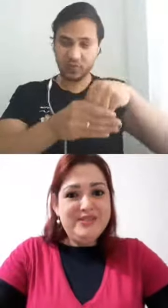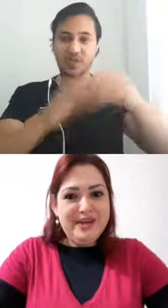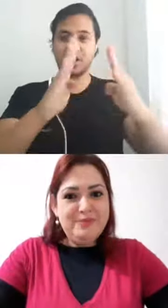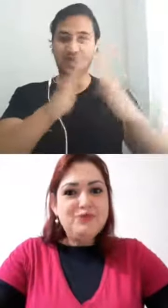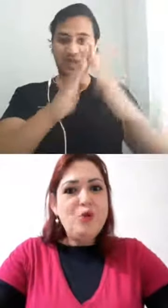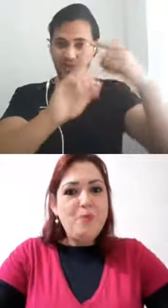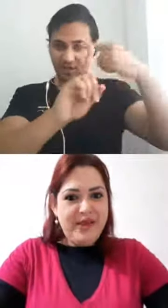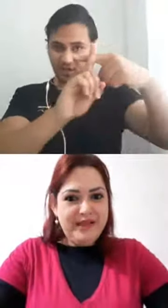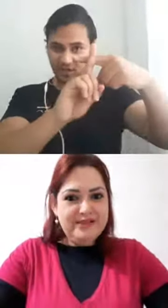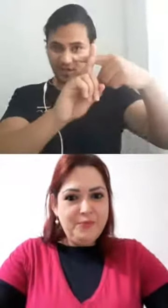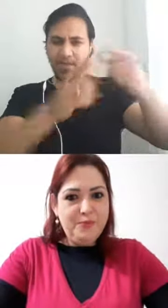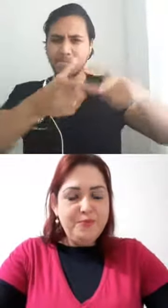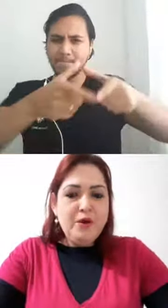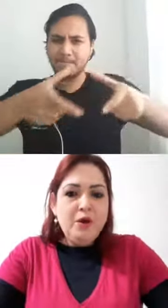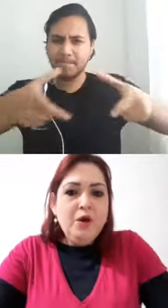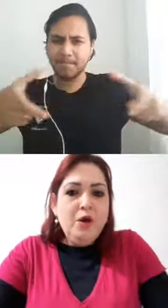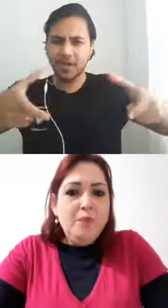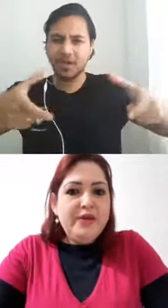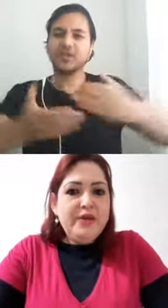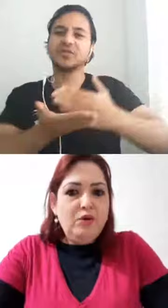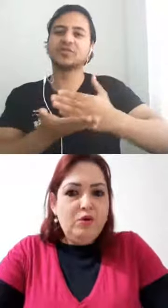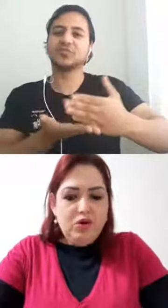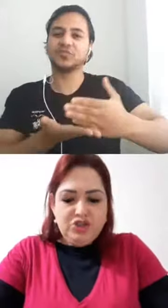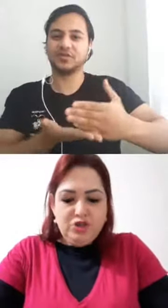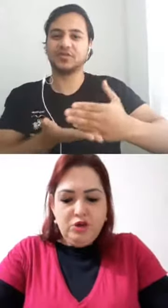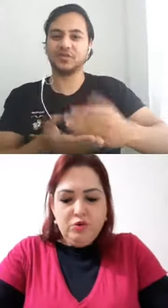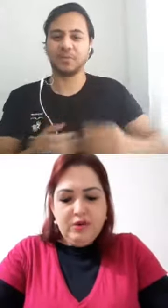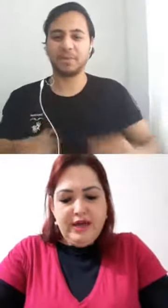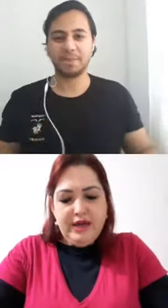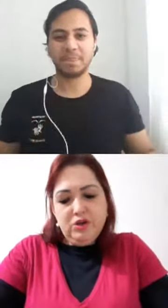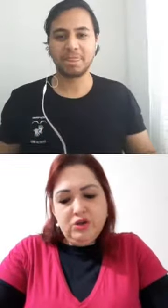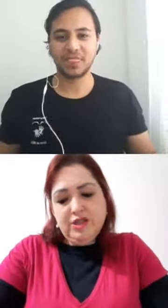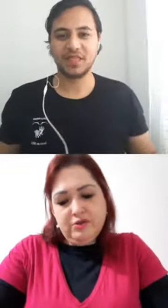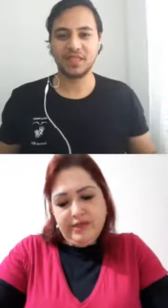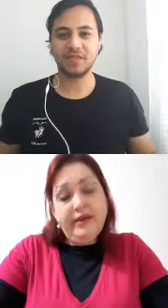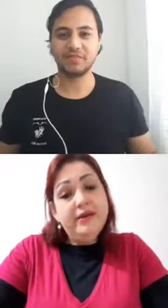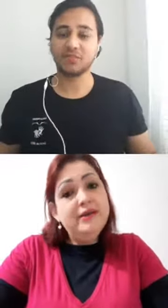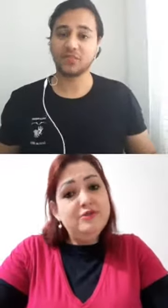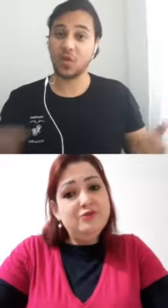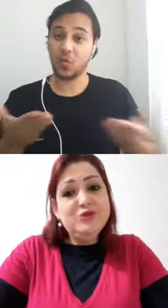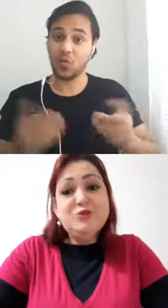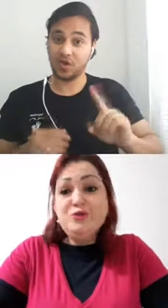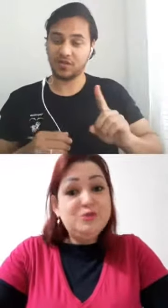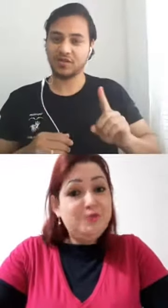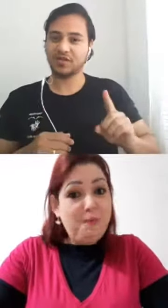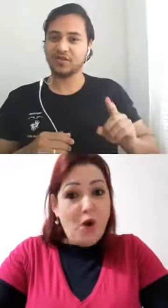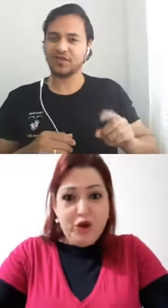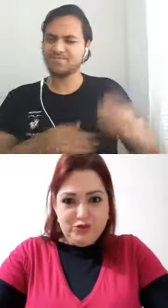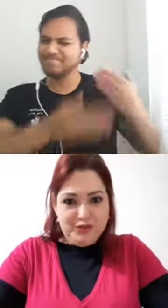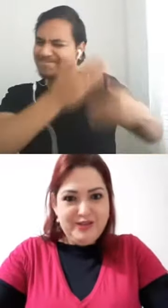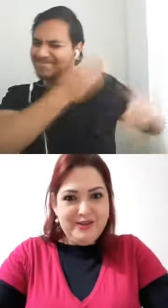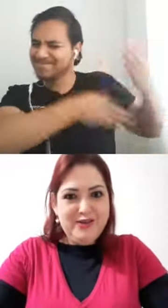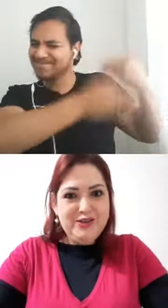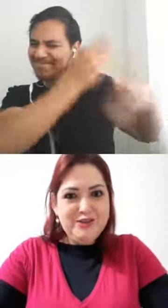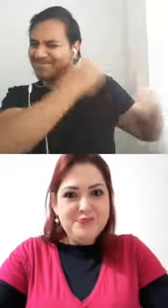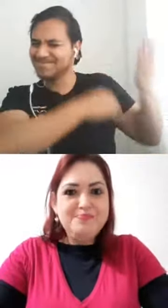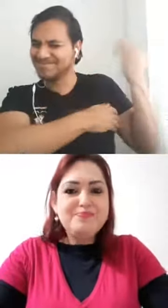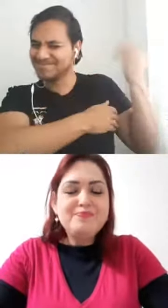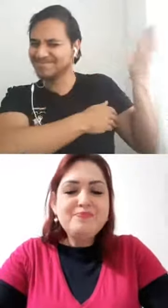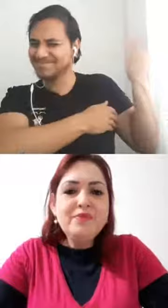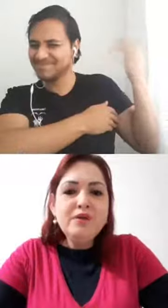dos intérpretes começam. Porque hoje não, né? Dos primórdios,